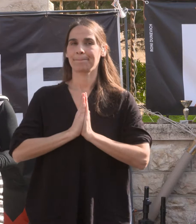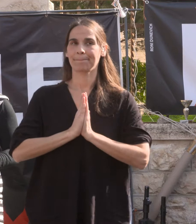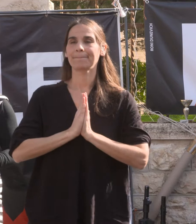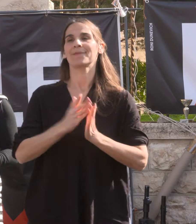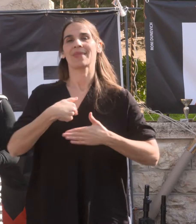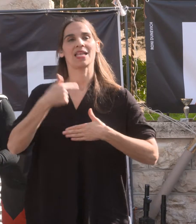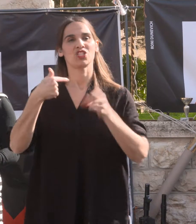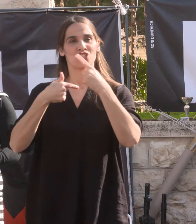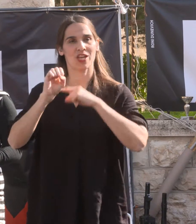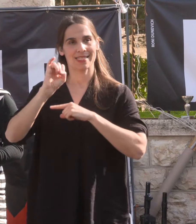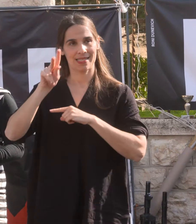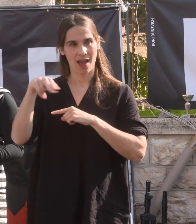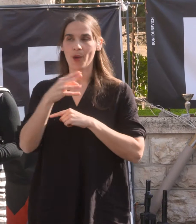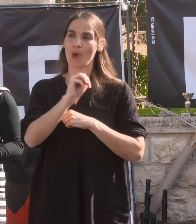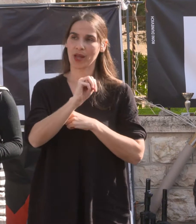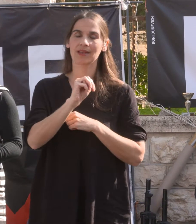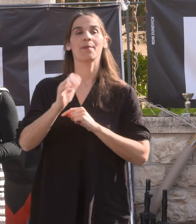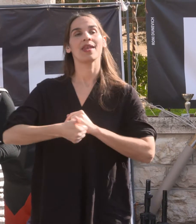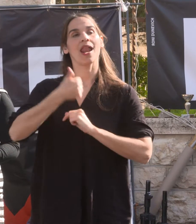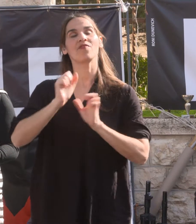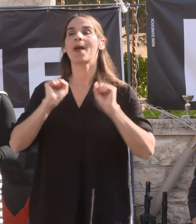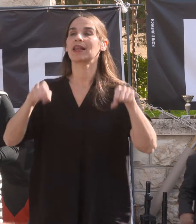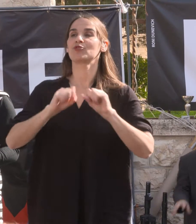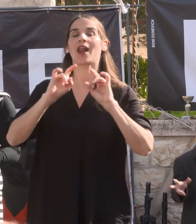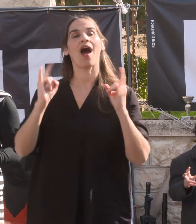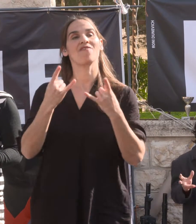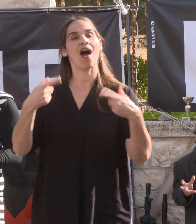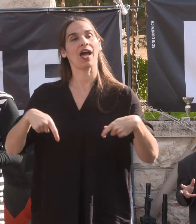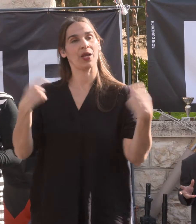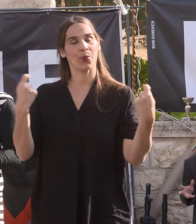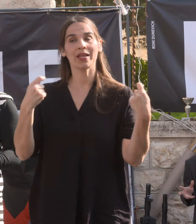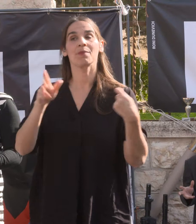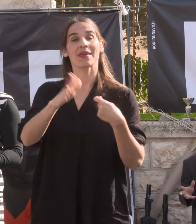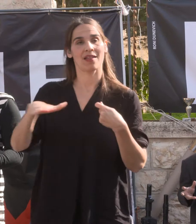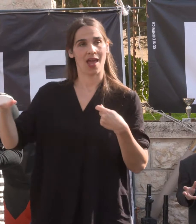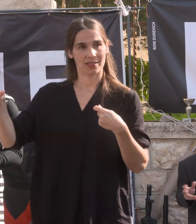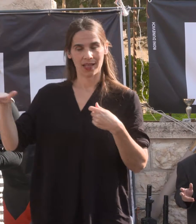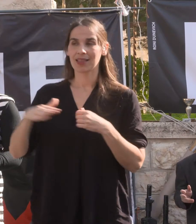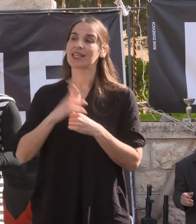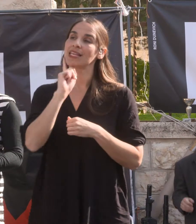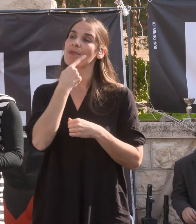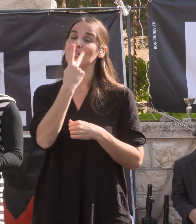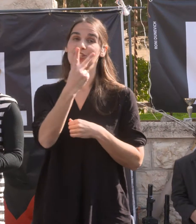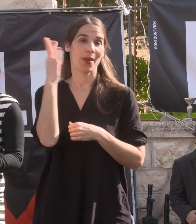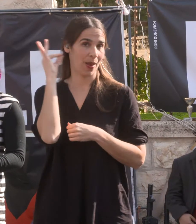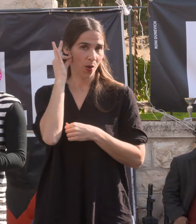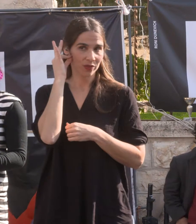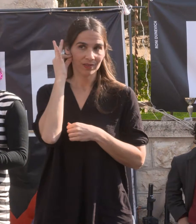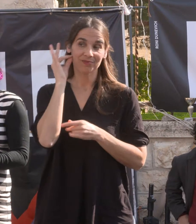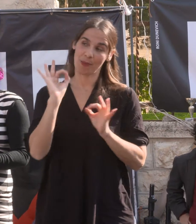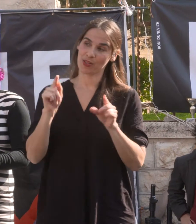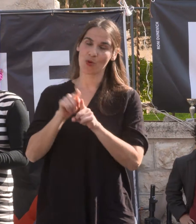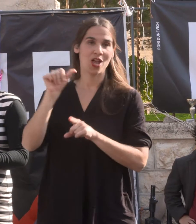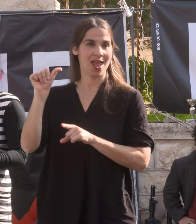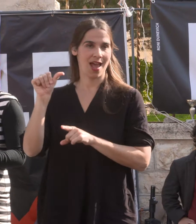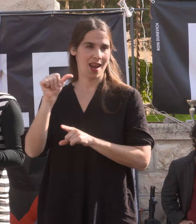אני ג'סיקה מורגיין, מנהלת ובעלים של חווה חינוכית בבקעת הירדן, ואימא לשתי בנות, באמת כמו